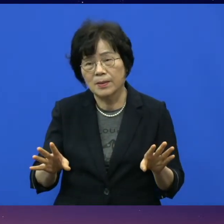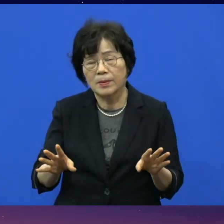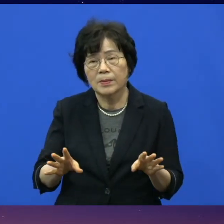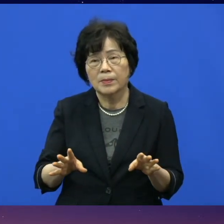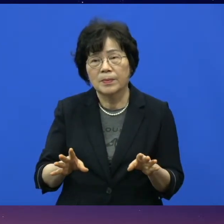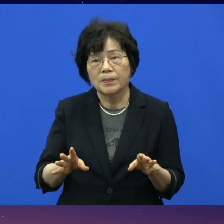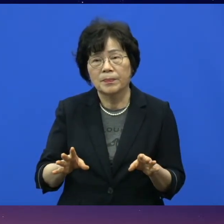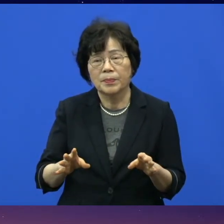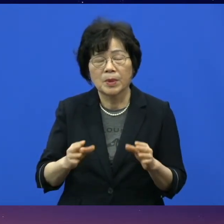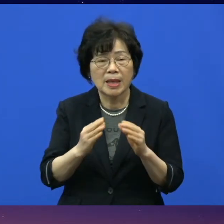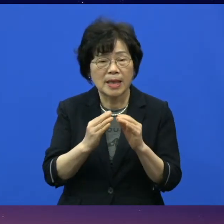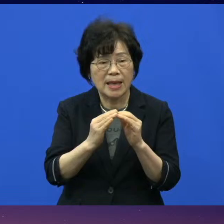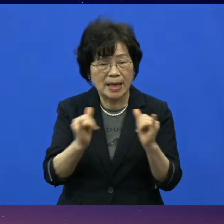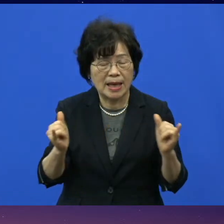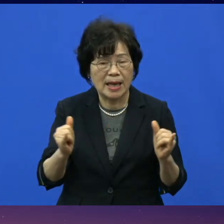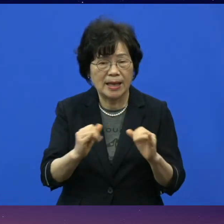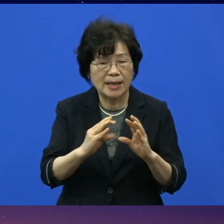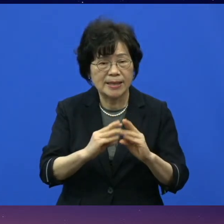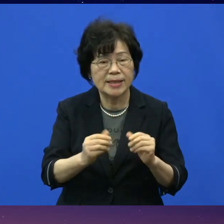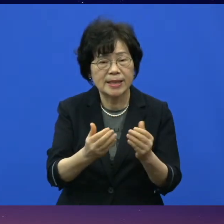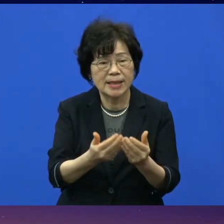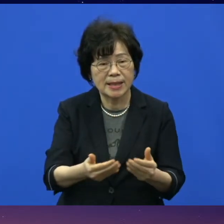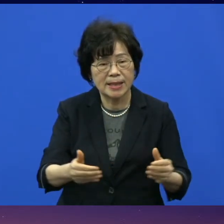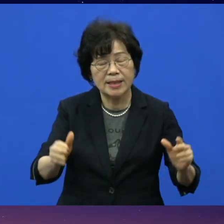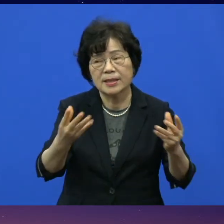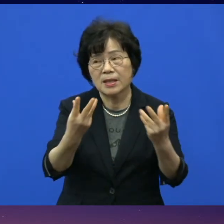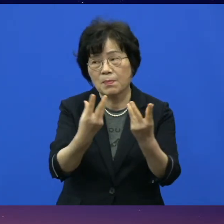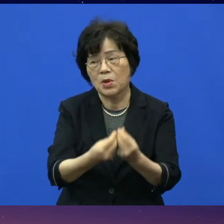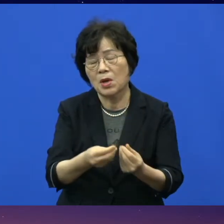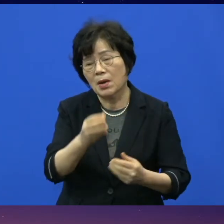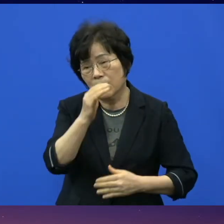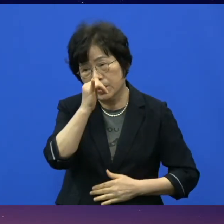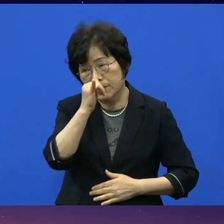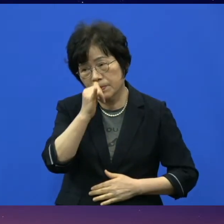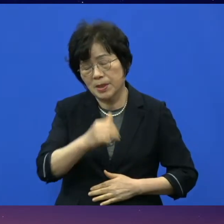그래서 우리의 인간은 질그릇 것 같아. 잘 깨어진다.